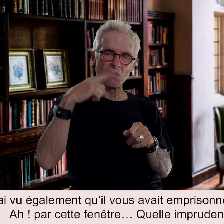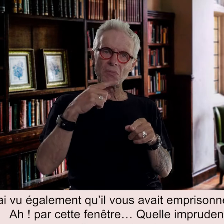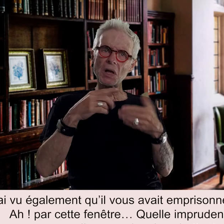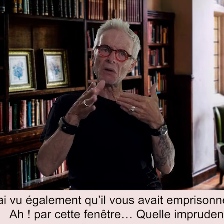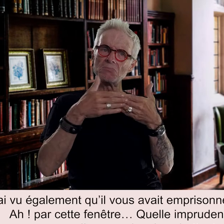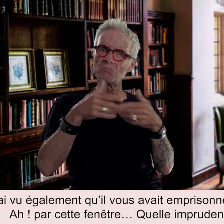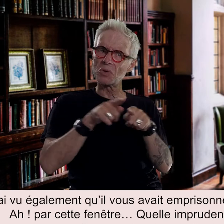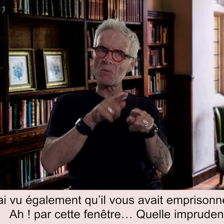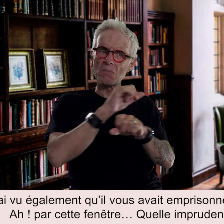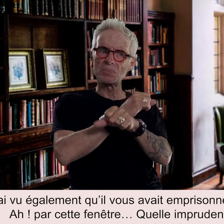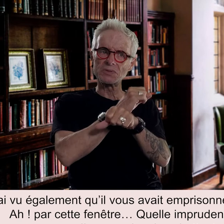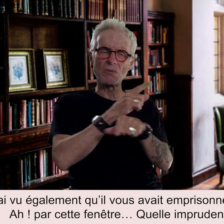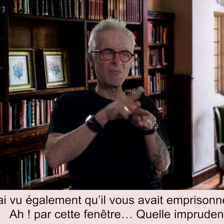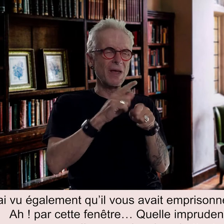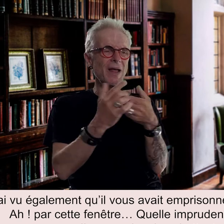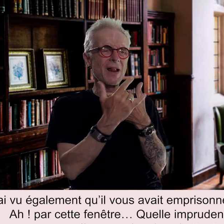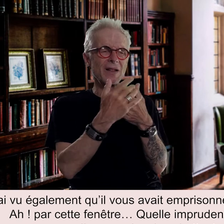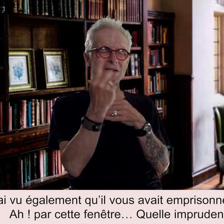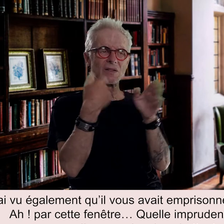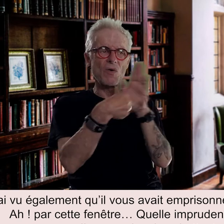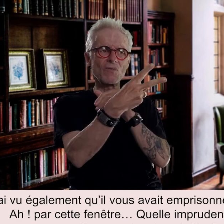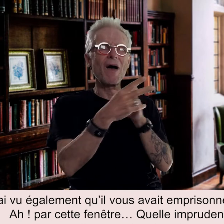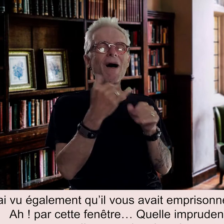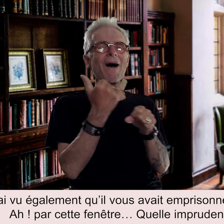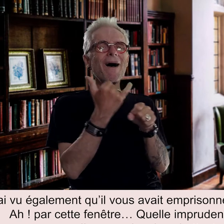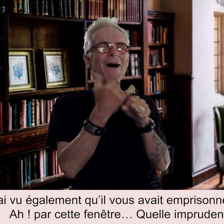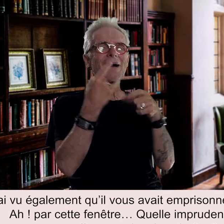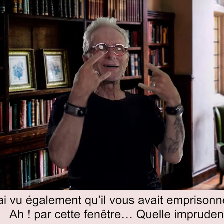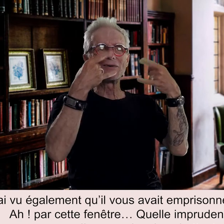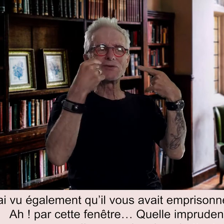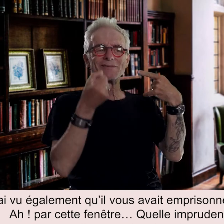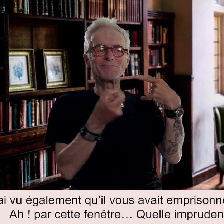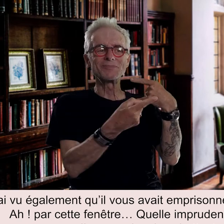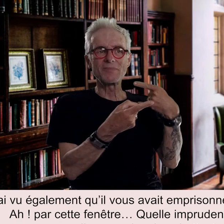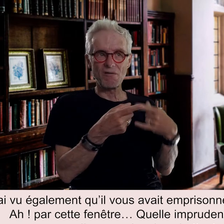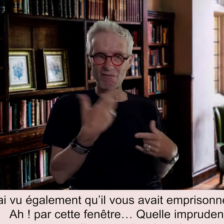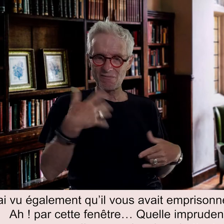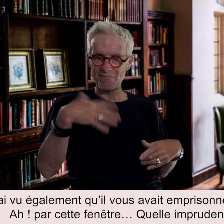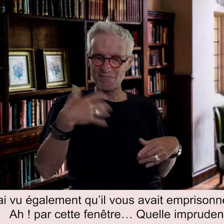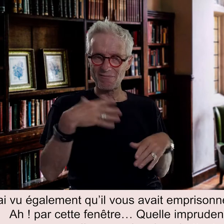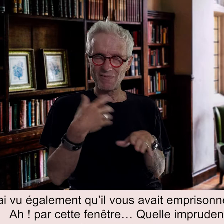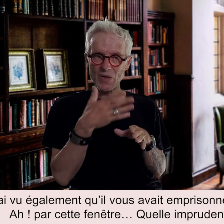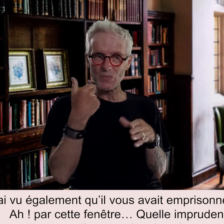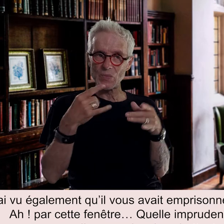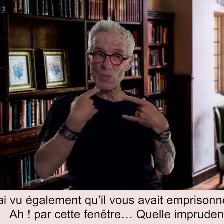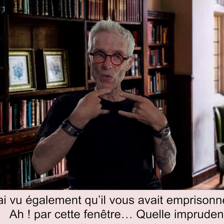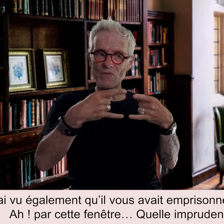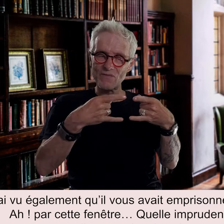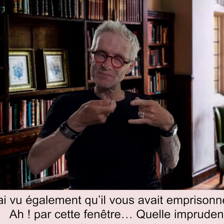Mais alors, le pneumatique... Ah ! Par cette fenêtre, quelle imprudence de ne pas l'avoir refermée.